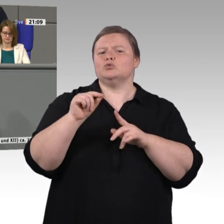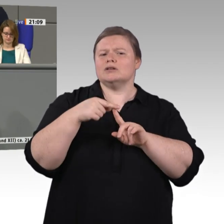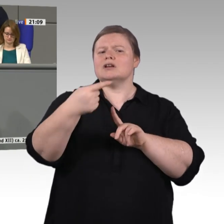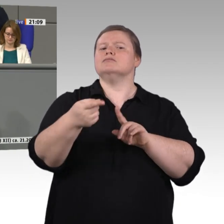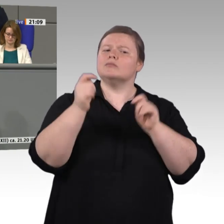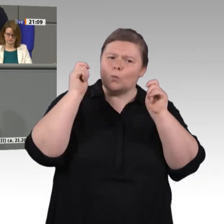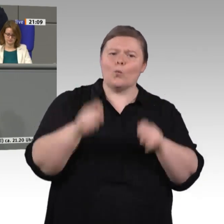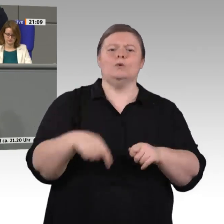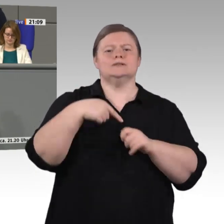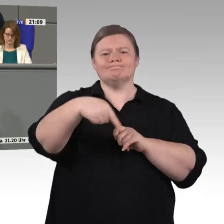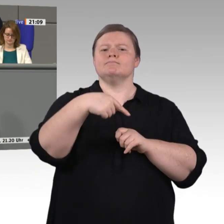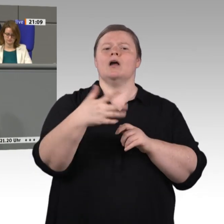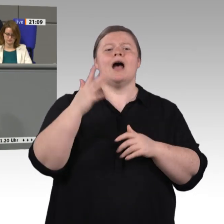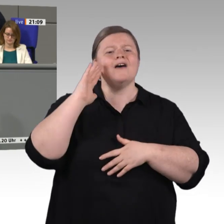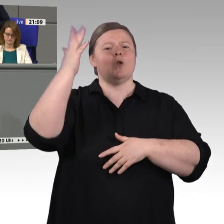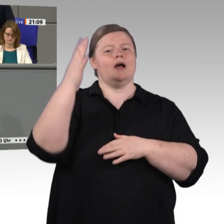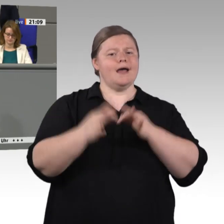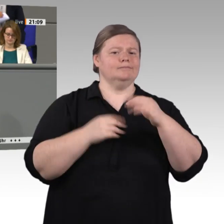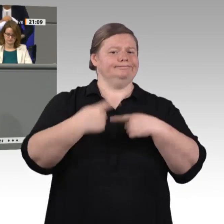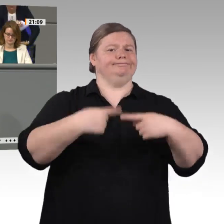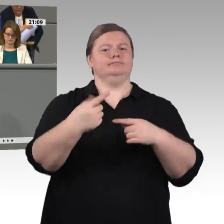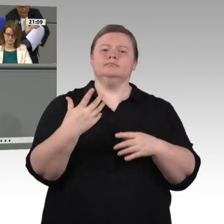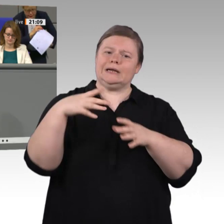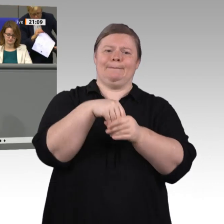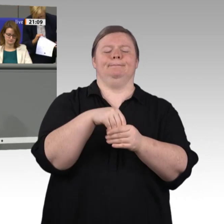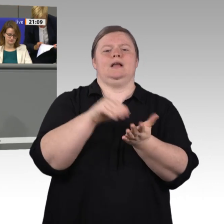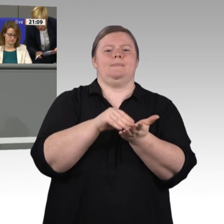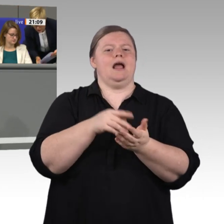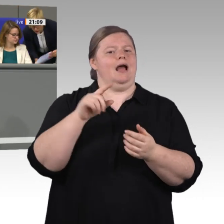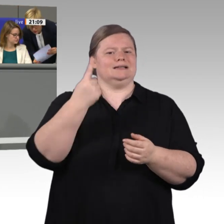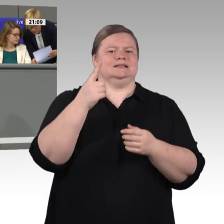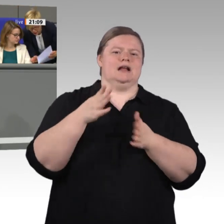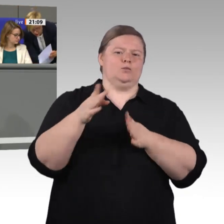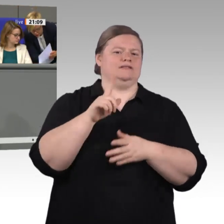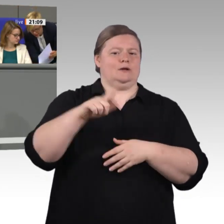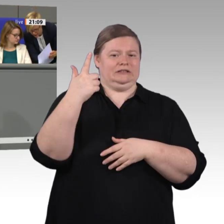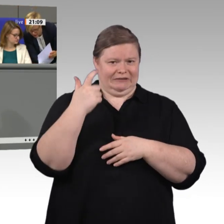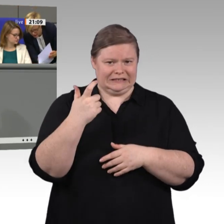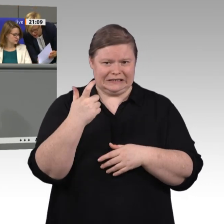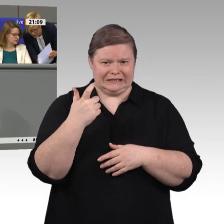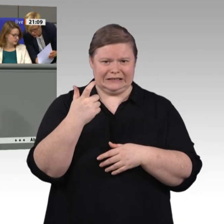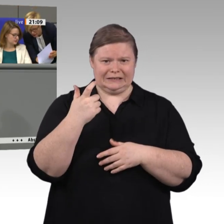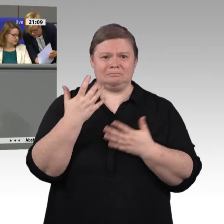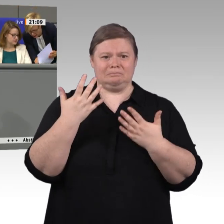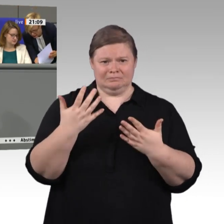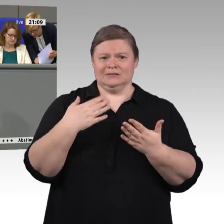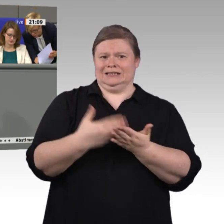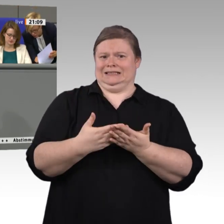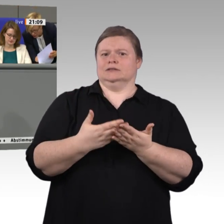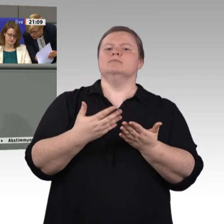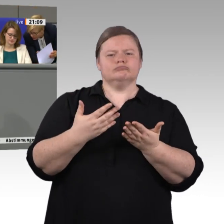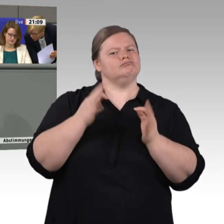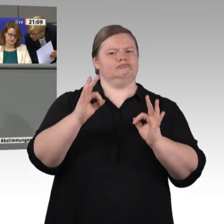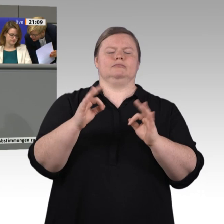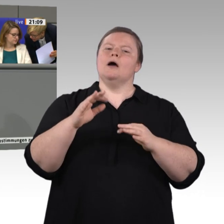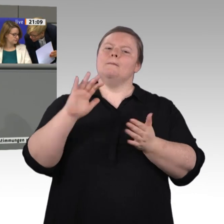wir die Kopplung an den § 18 Absatz 1 SGB IV, die dazu führt, dass der sogenannte Minderleistungsausgleich nur auf